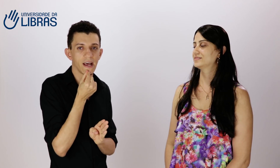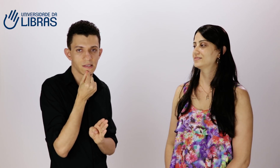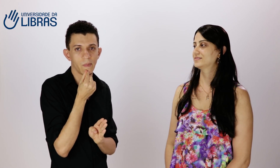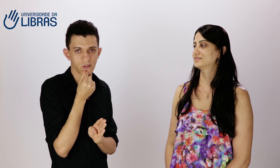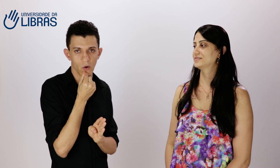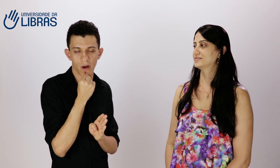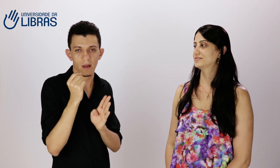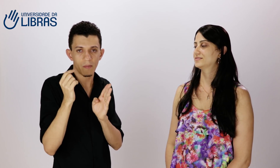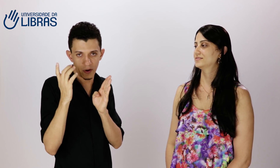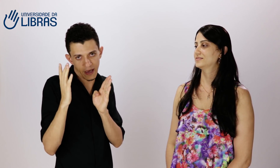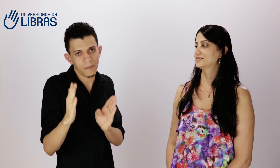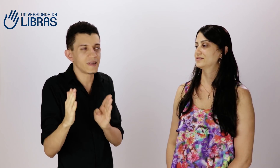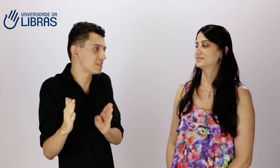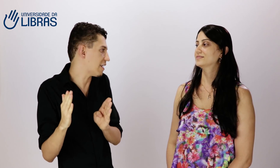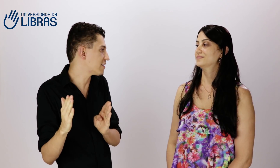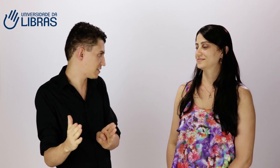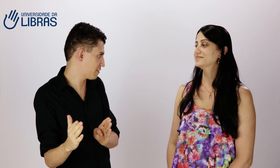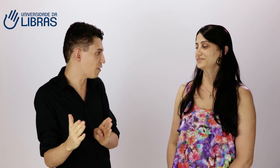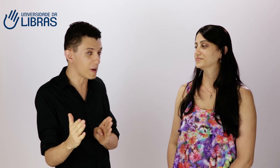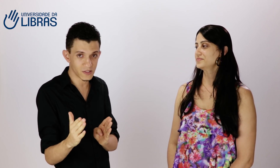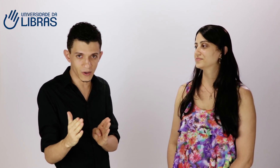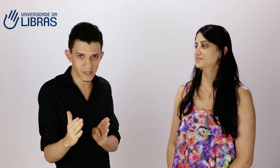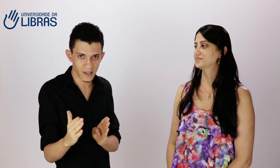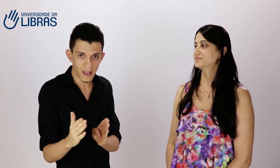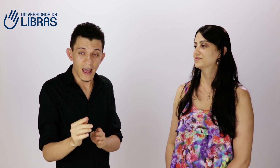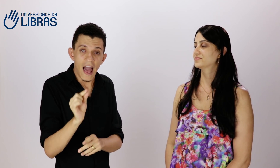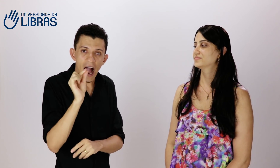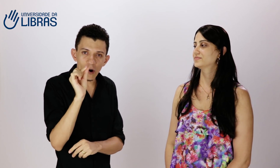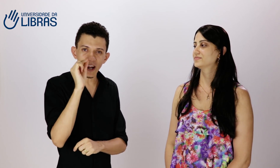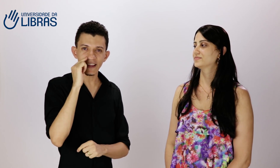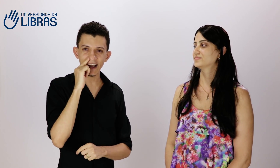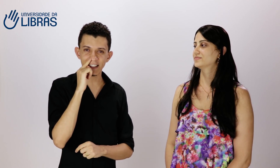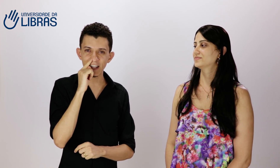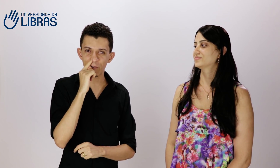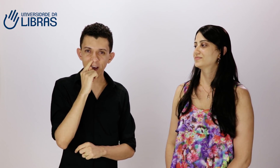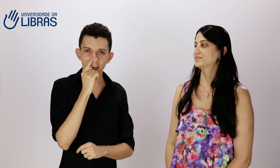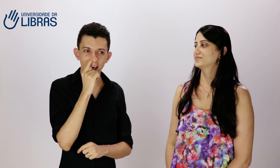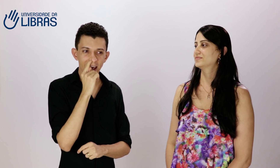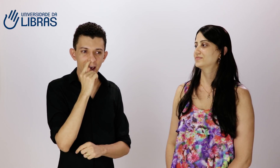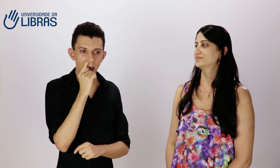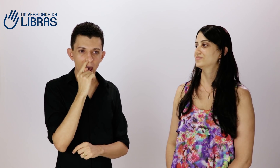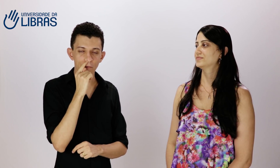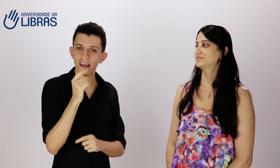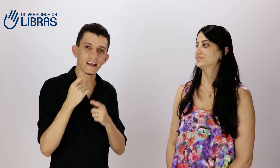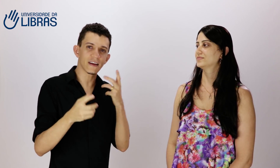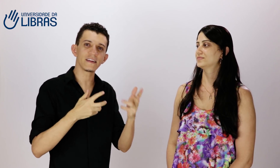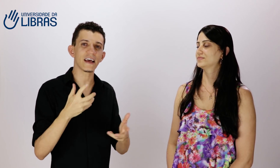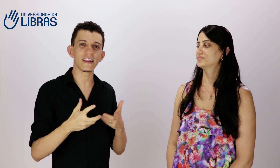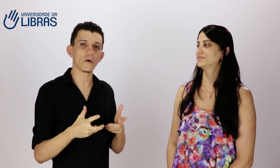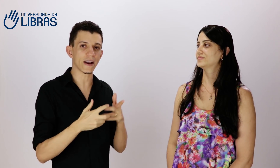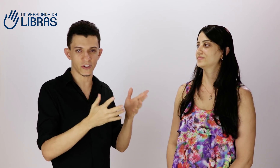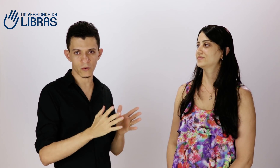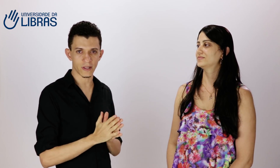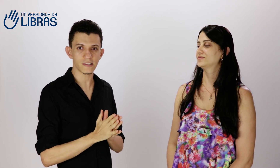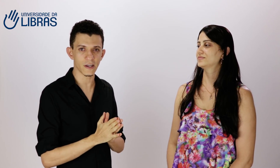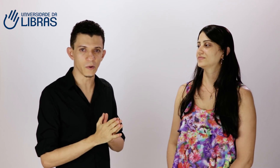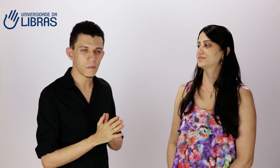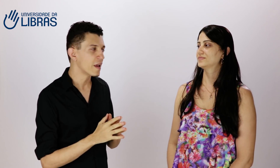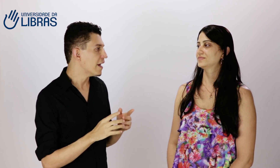essa pessoa, porque precisava dessas informações. Agora, interessante foi que eu fiquei tentando entender o que tinha acontecido. E